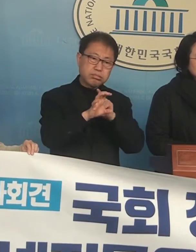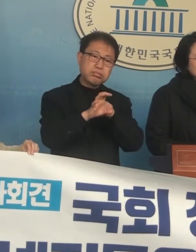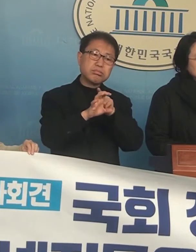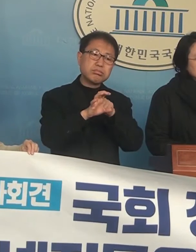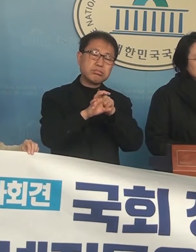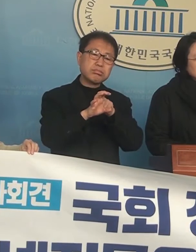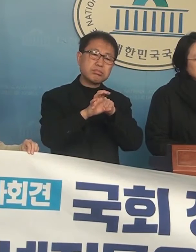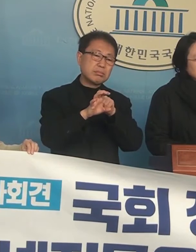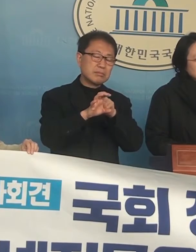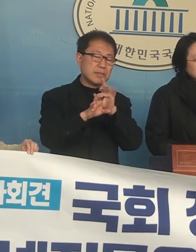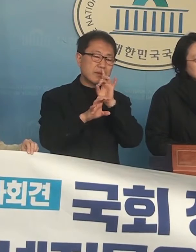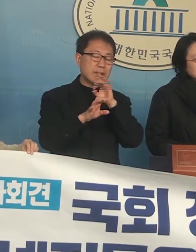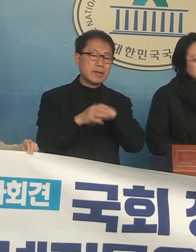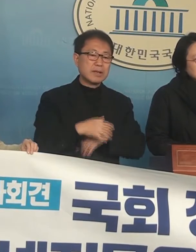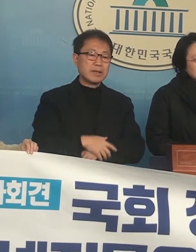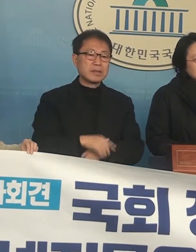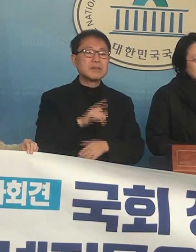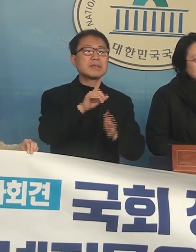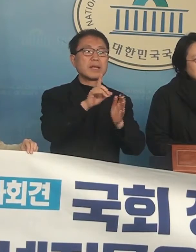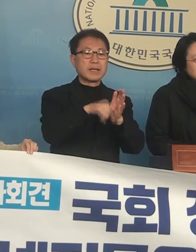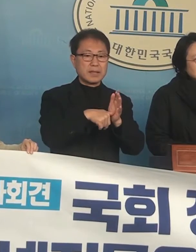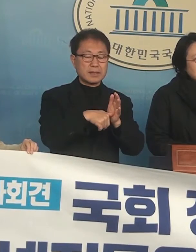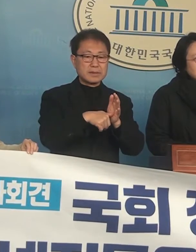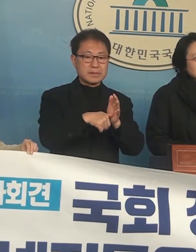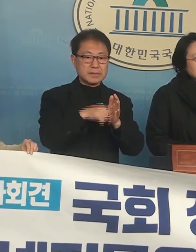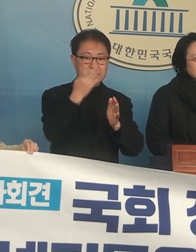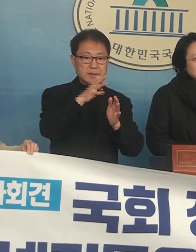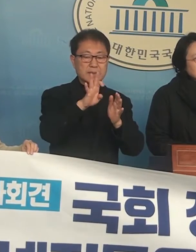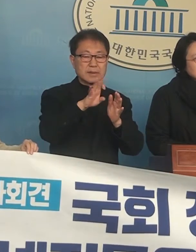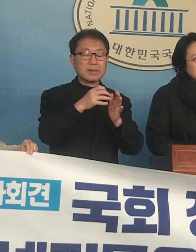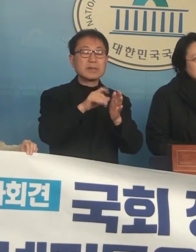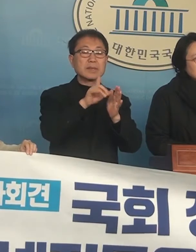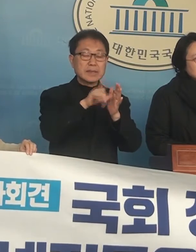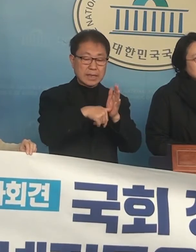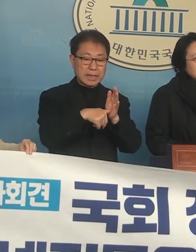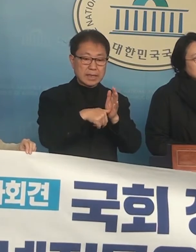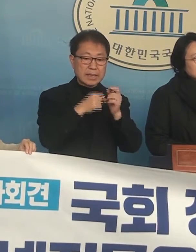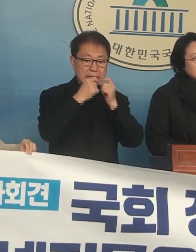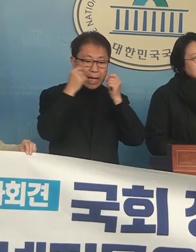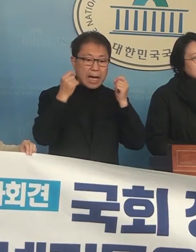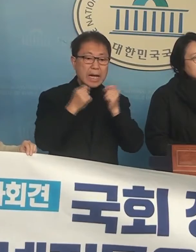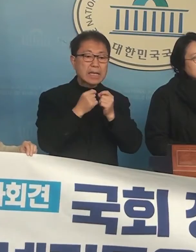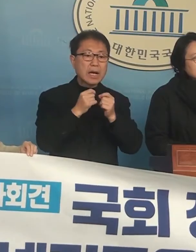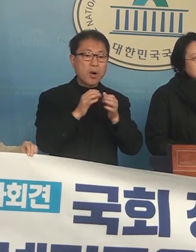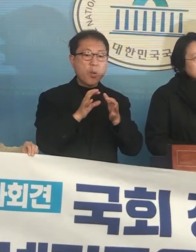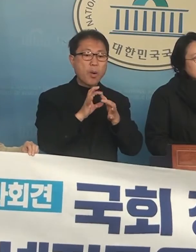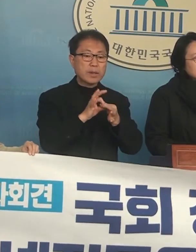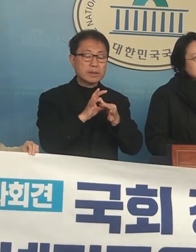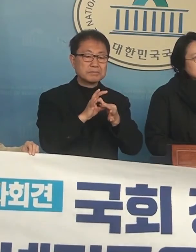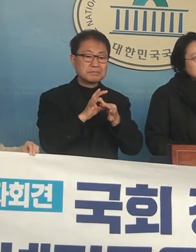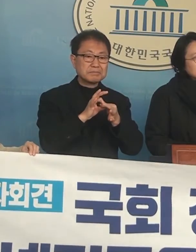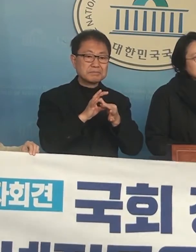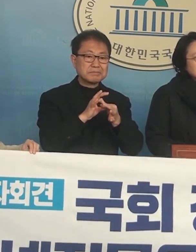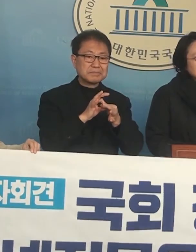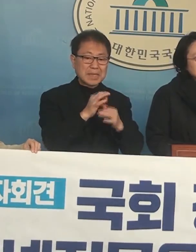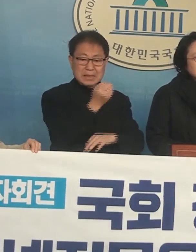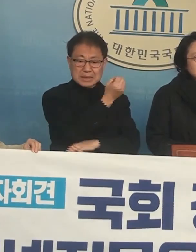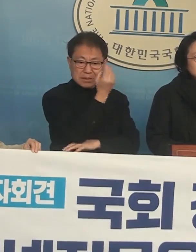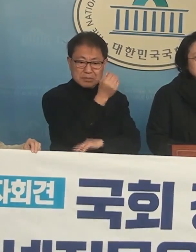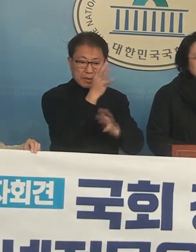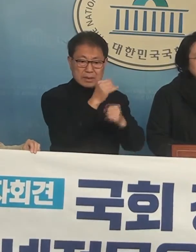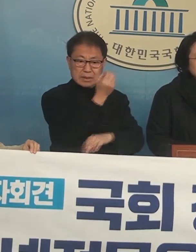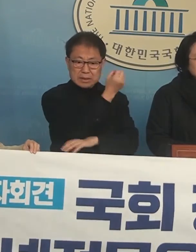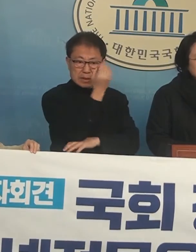아니할 수 없습니다. 그 당시에 개인에 관련된 칼럼들이 상당히 많았는데요. 그 수천